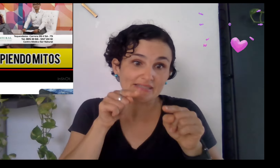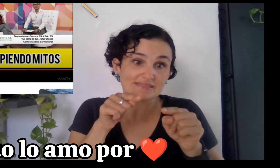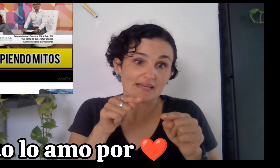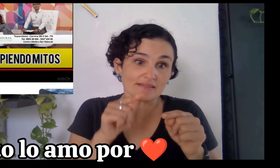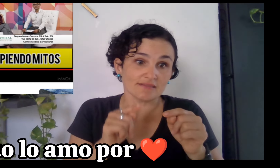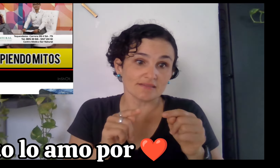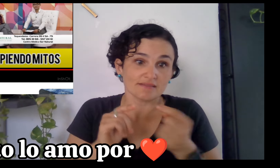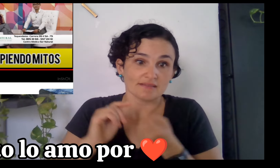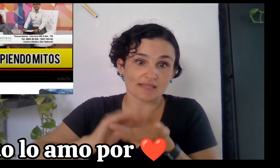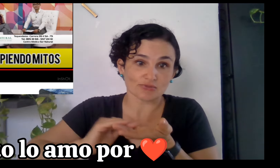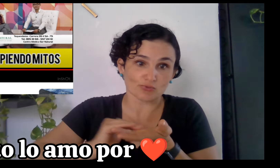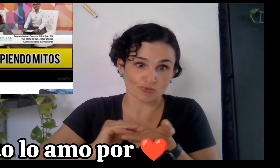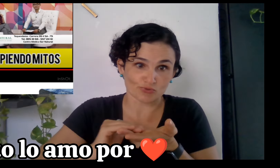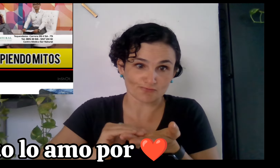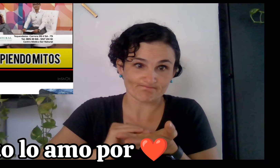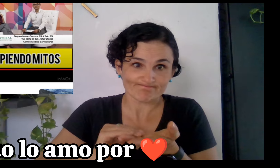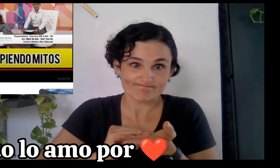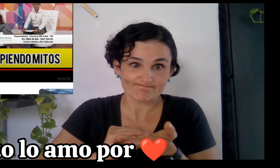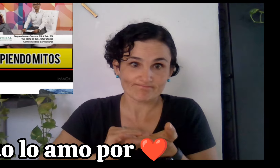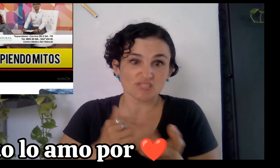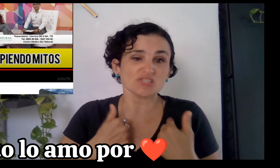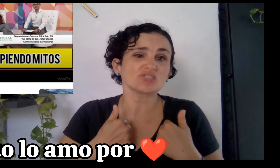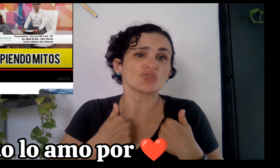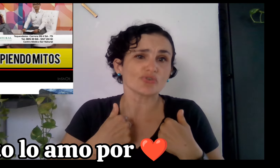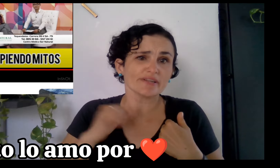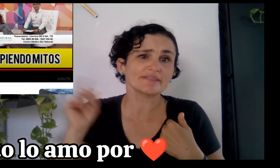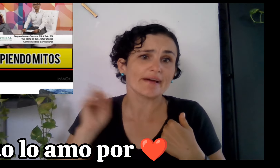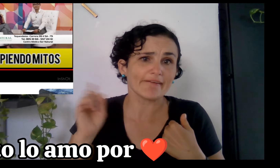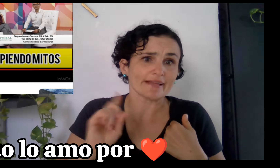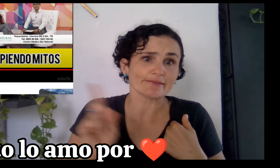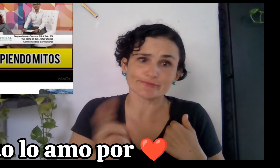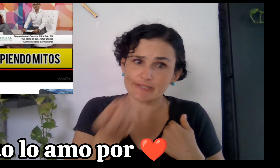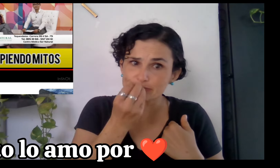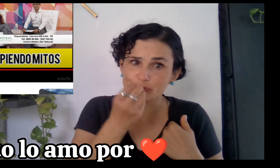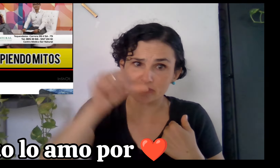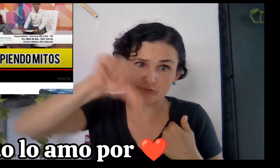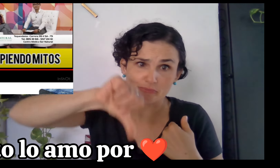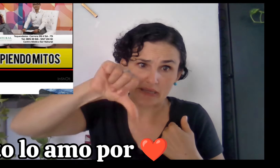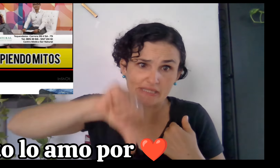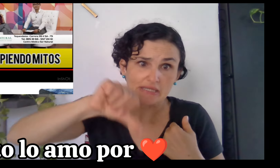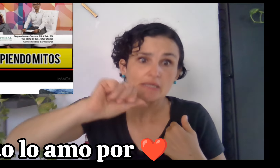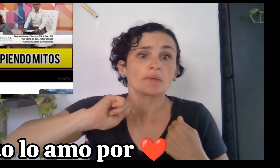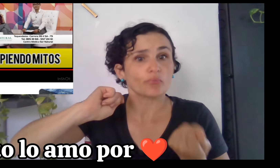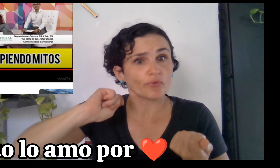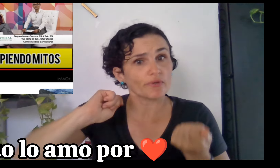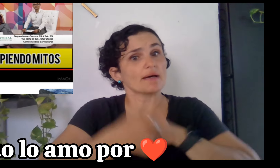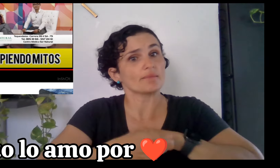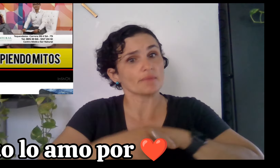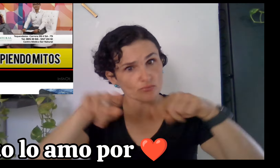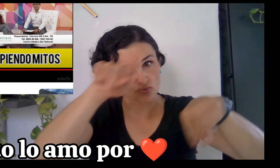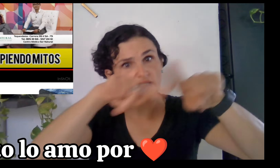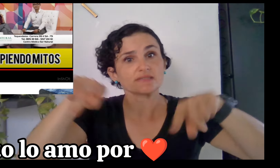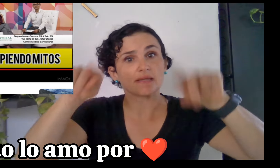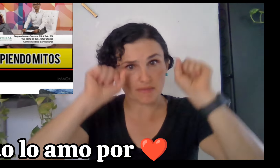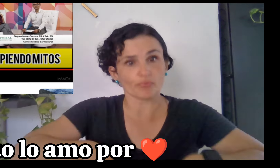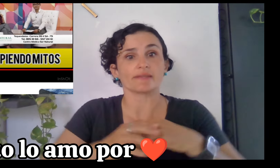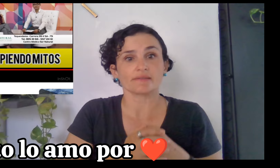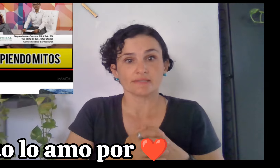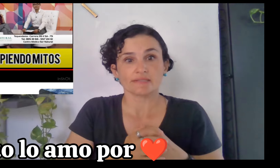la solución. Y si yo, que llevaba tantos años comiendo mal, pude cambiar, ustedes también pueden.